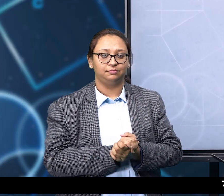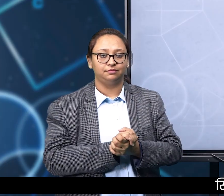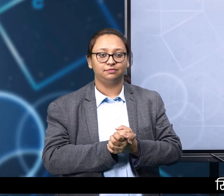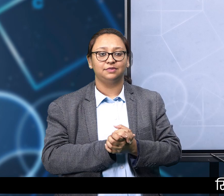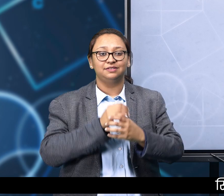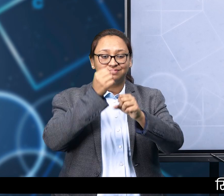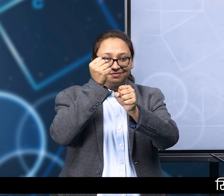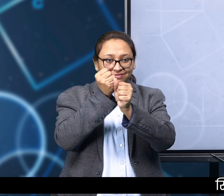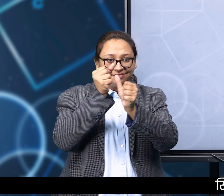सिलेंडर,